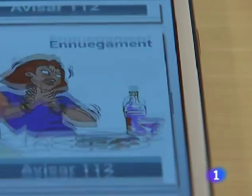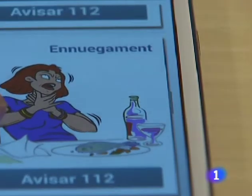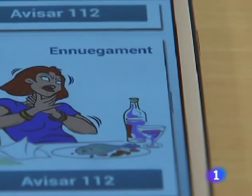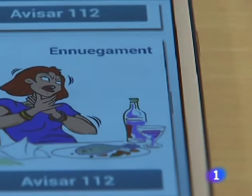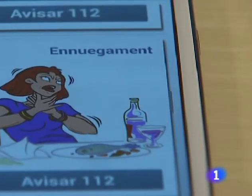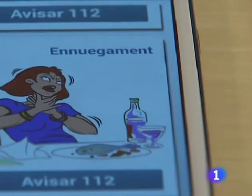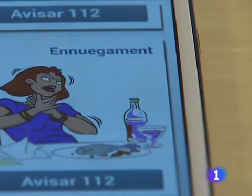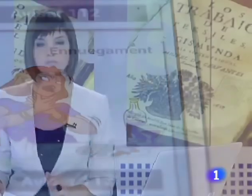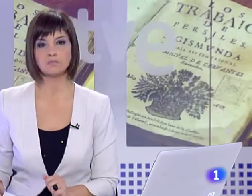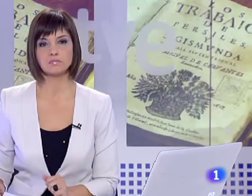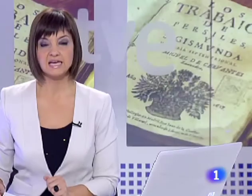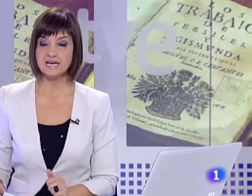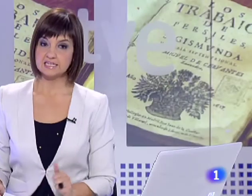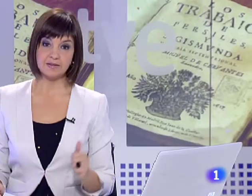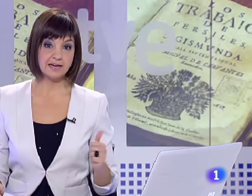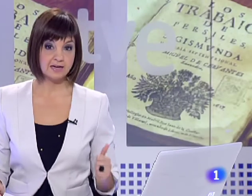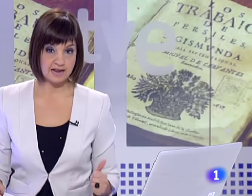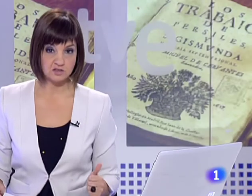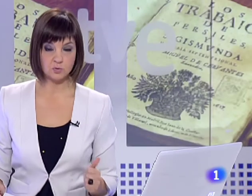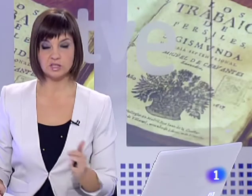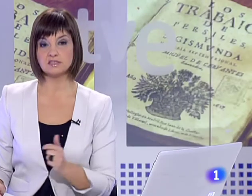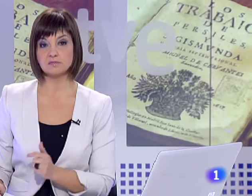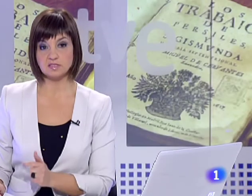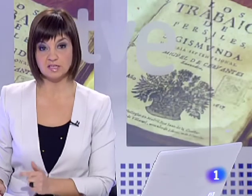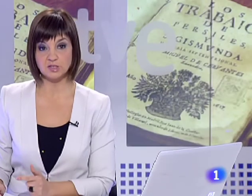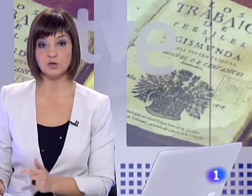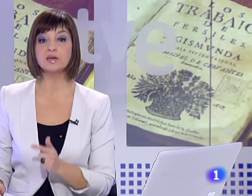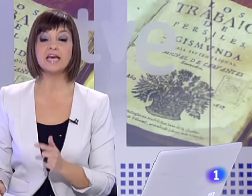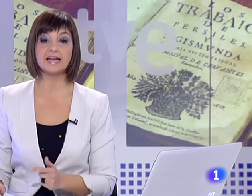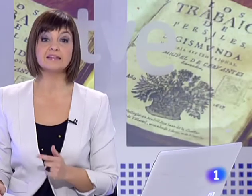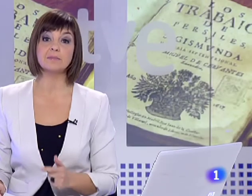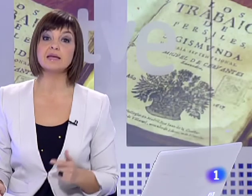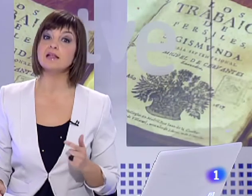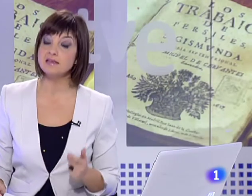es gratuita los apadrinamientos proyectos de investigación y ahora también